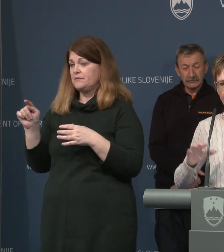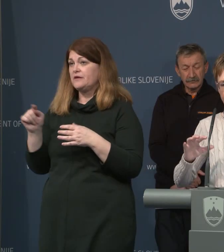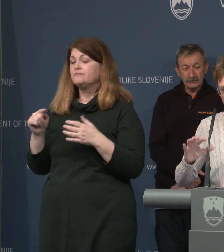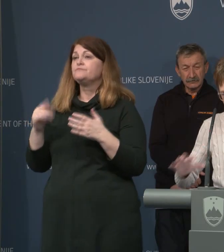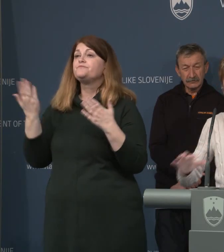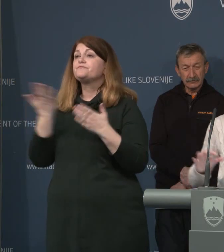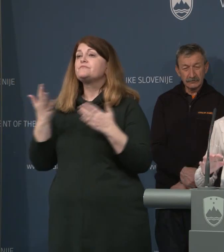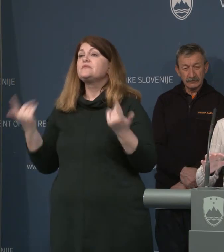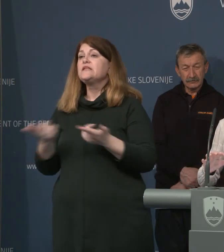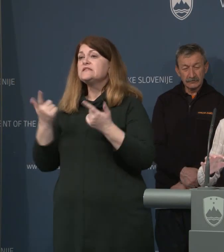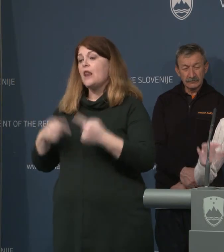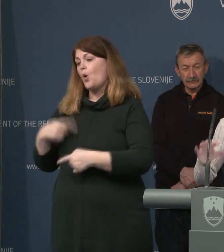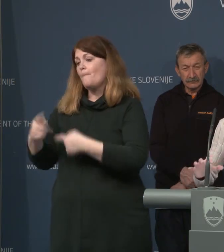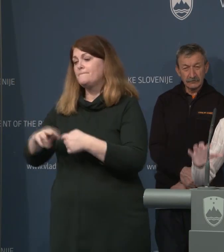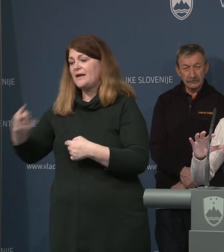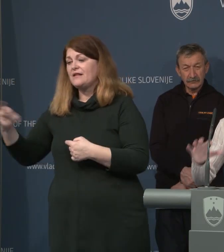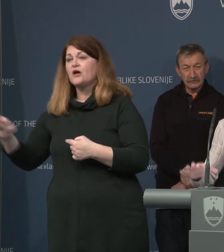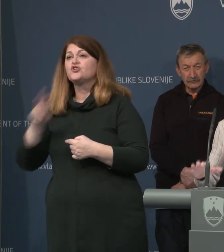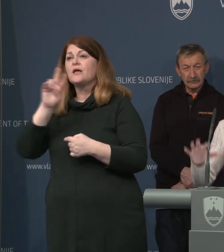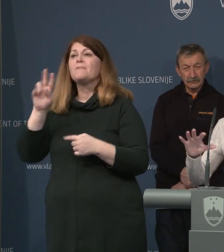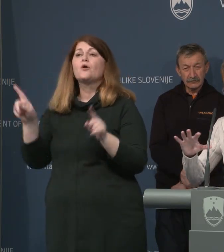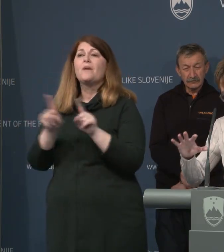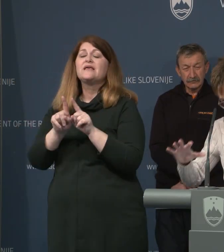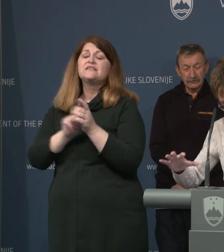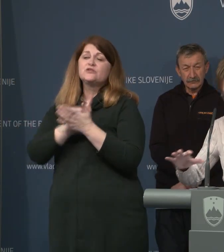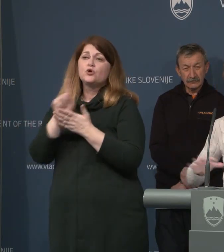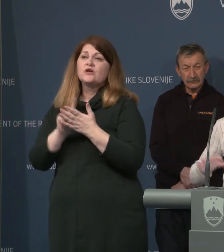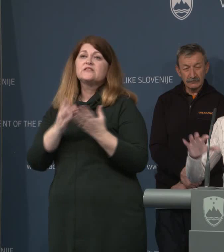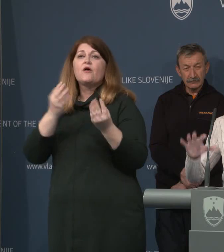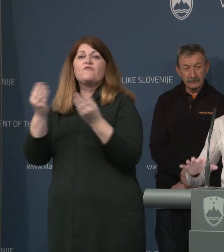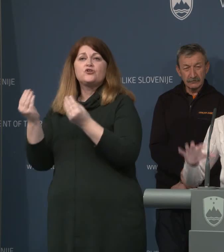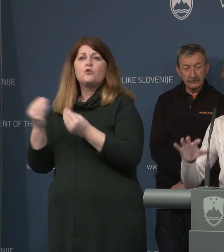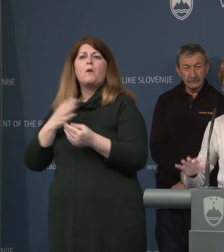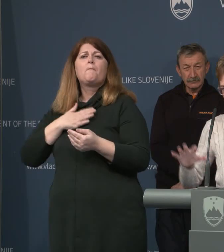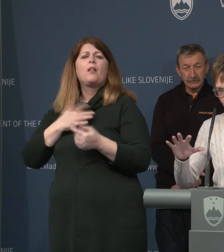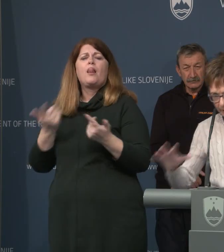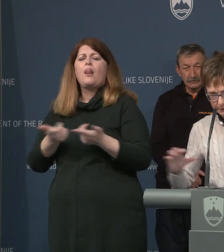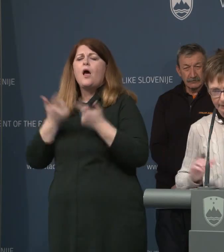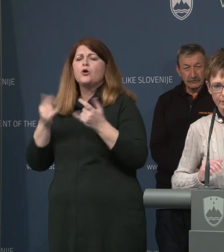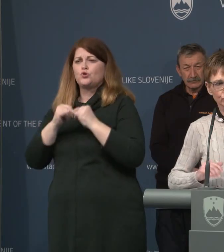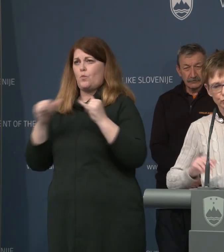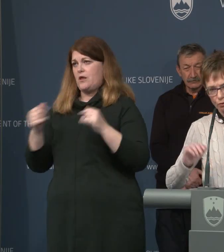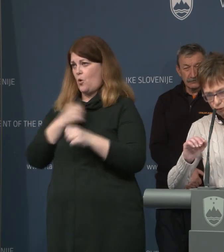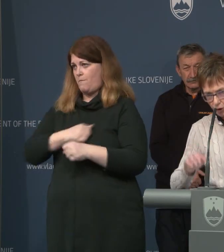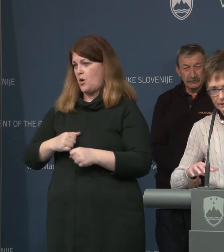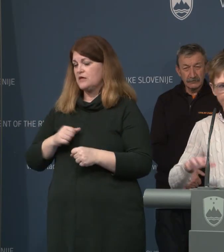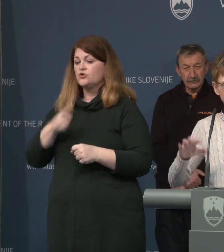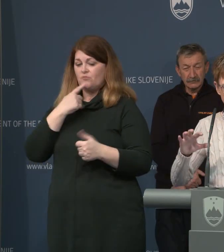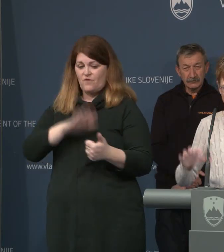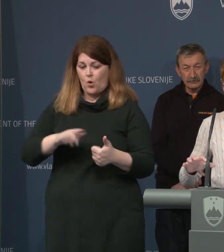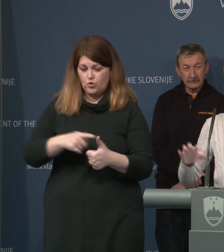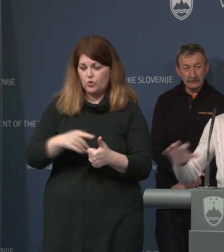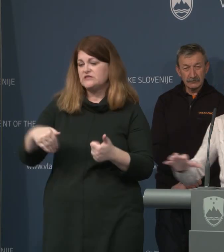kjer se lahko prenaša, imajo pa hkrati večinoma blago obliko bolezni. To so